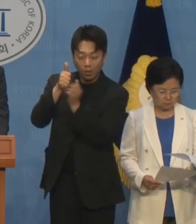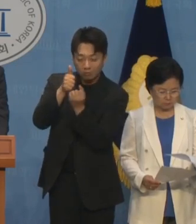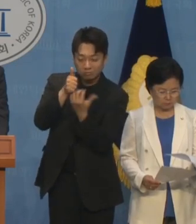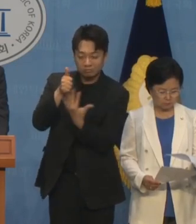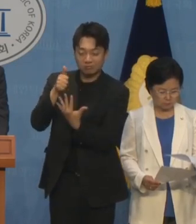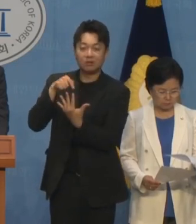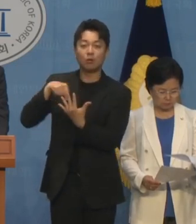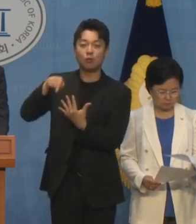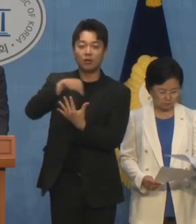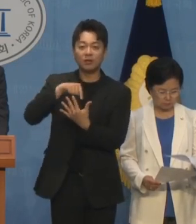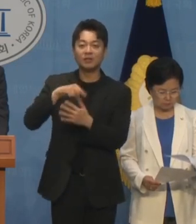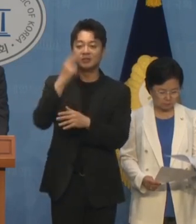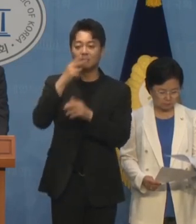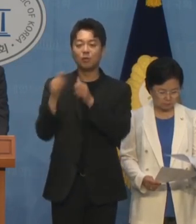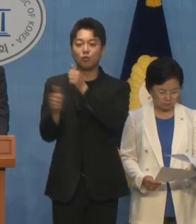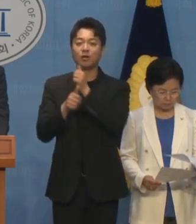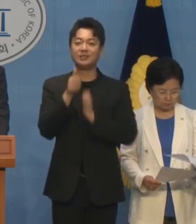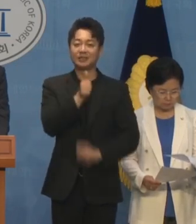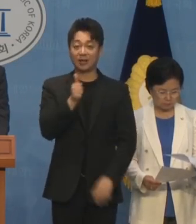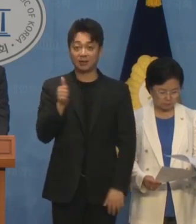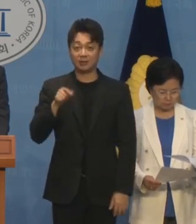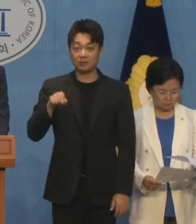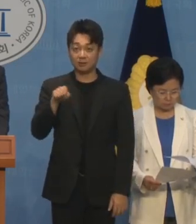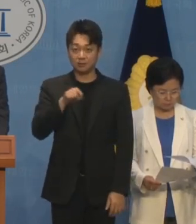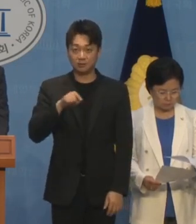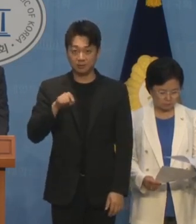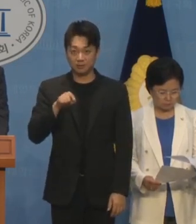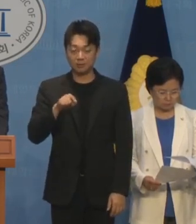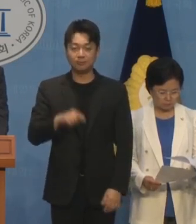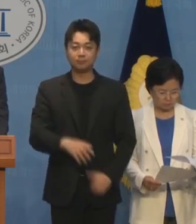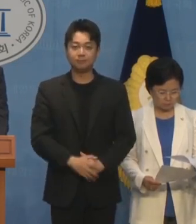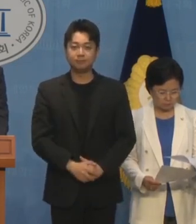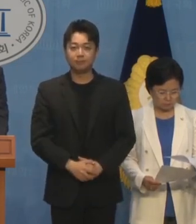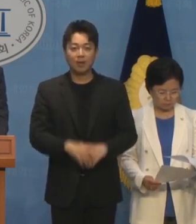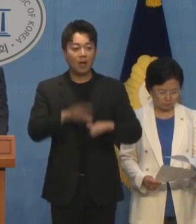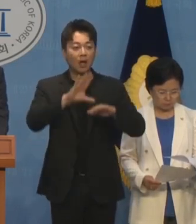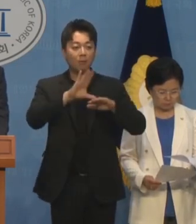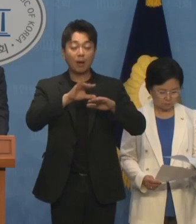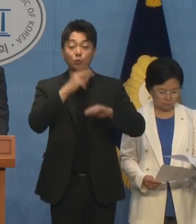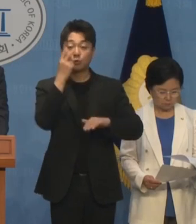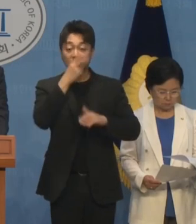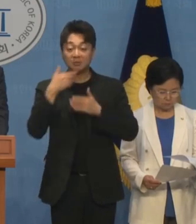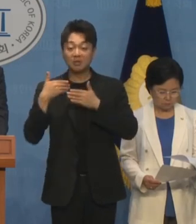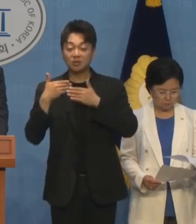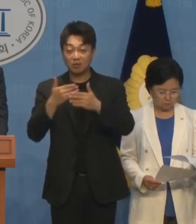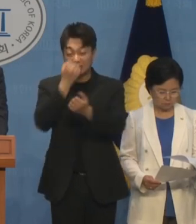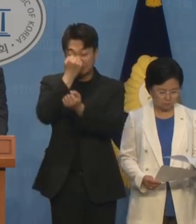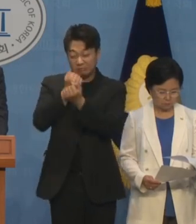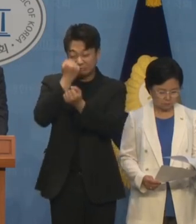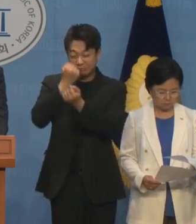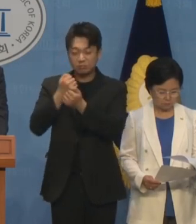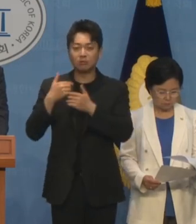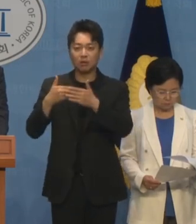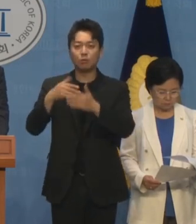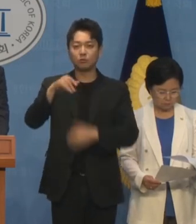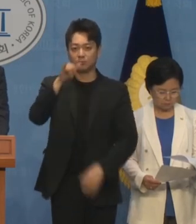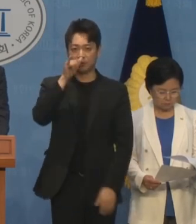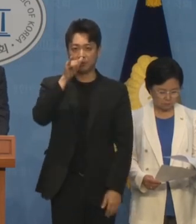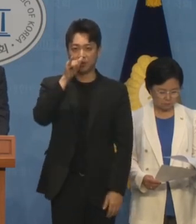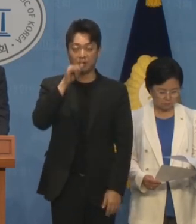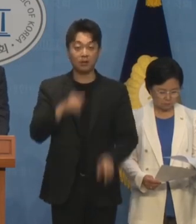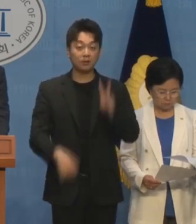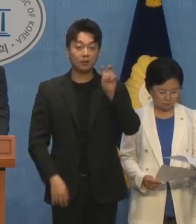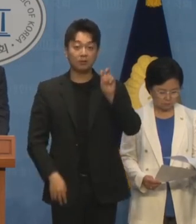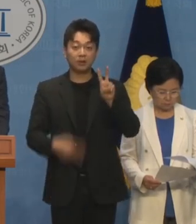유일인 방심위원장은 신속 심의 절차를 지나치게 남용하여 폭주 중입니다. 제22대